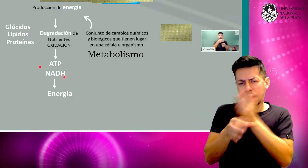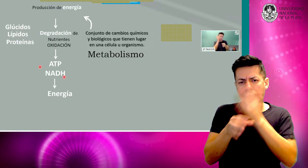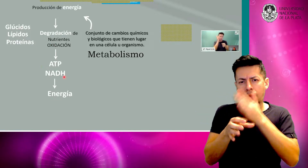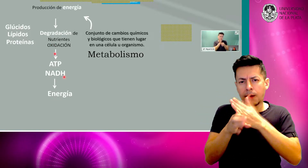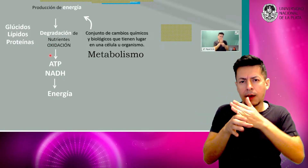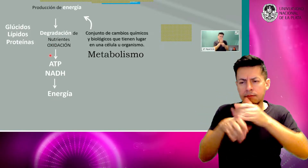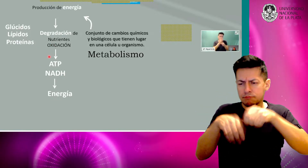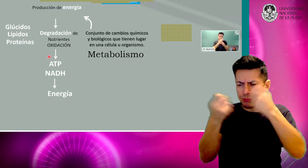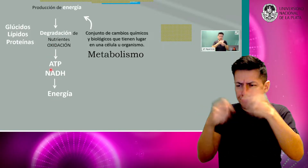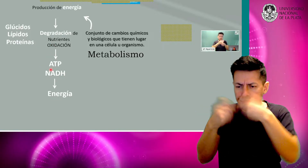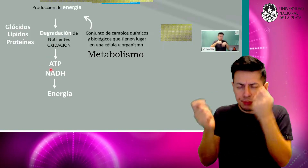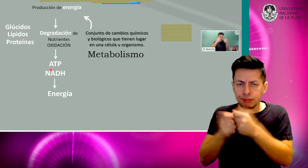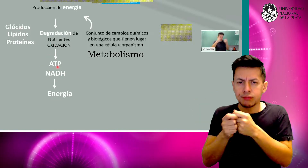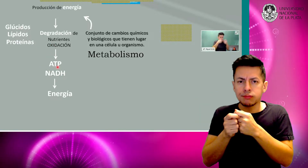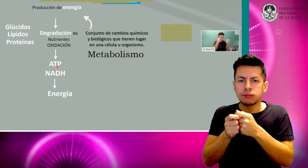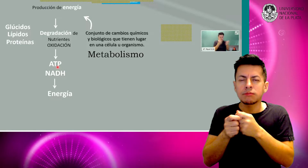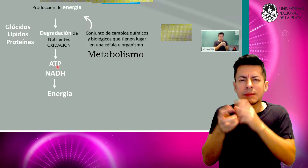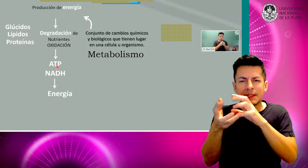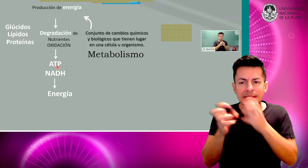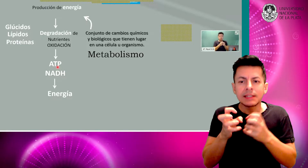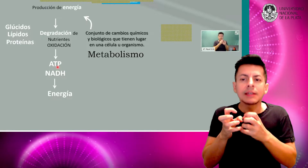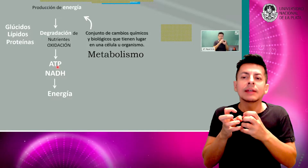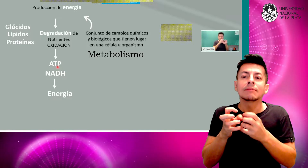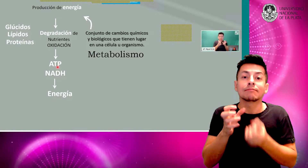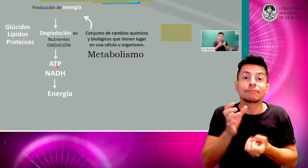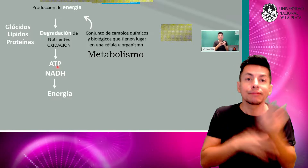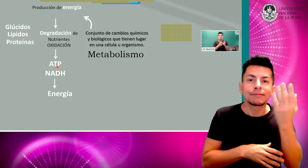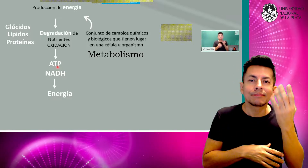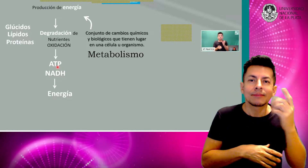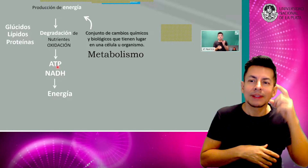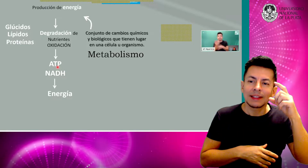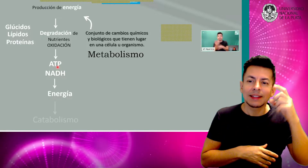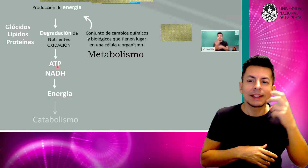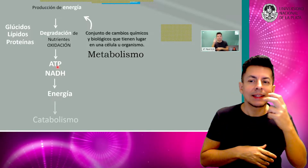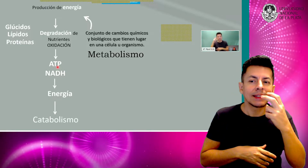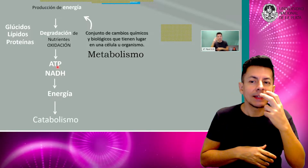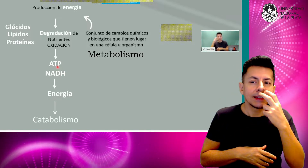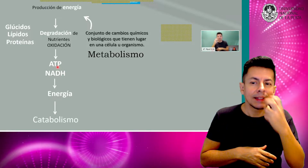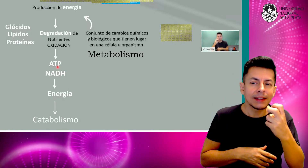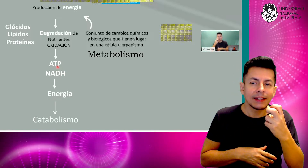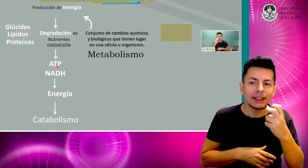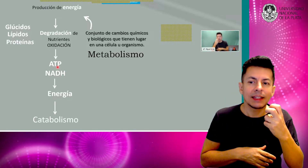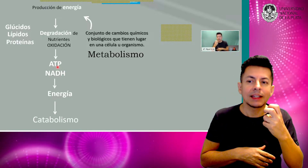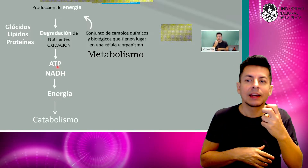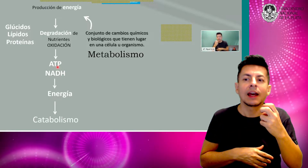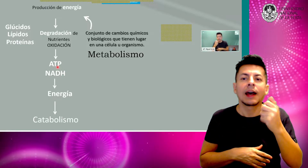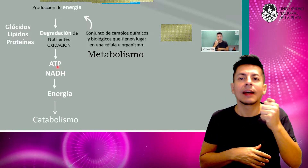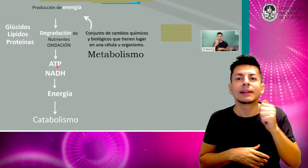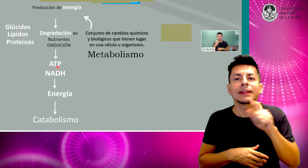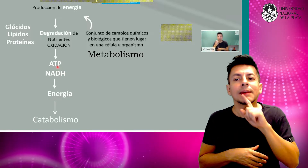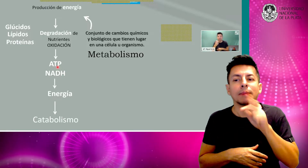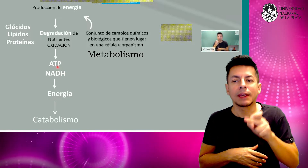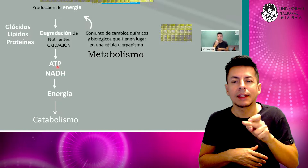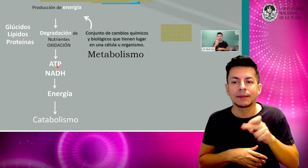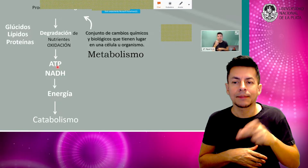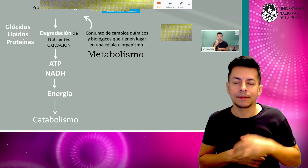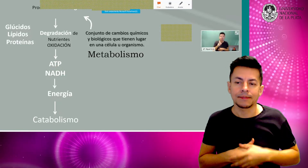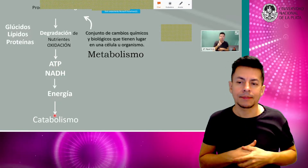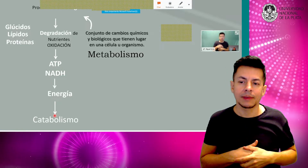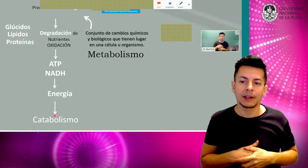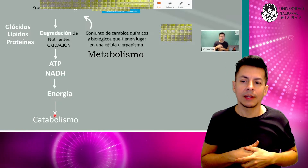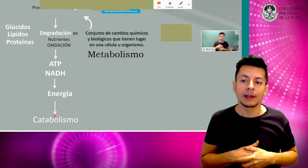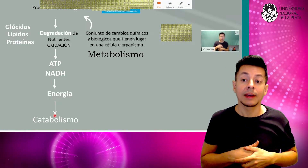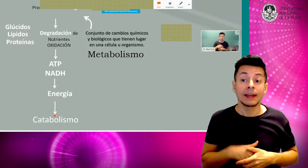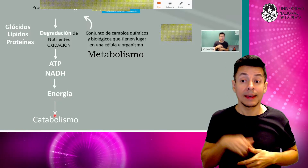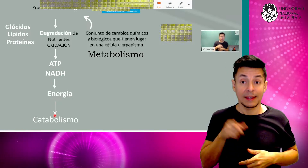vamos a obtener ATP y energía. Perdón, ATP y electrones. A esta parte del metabolismo,